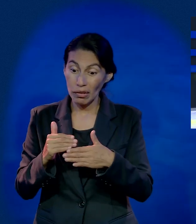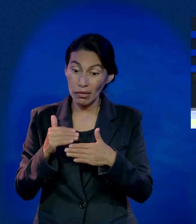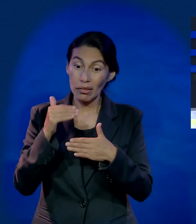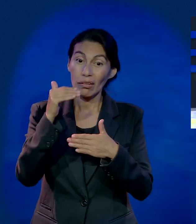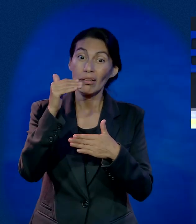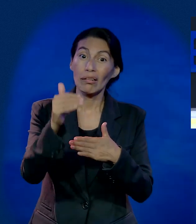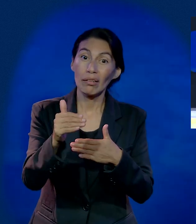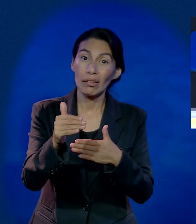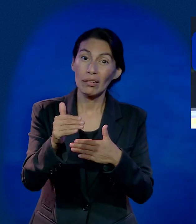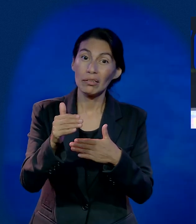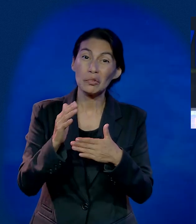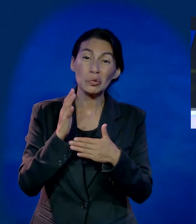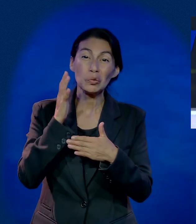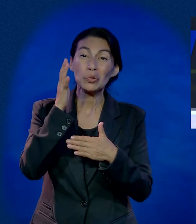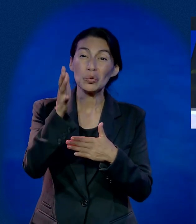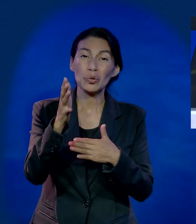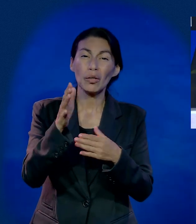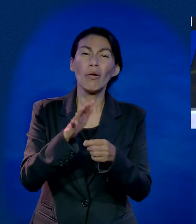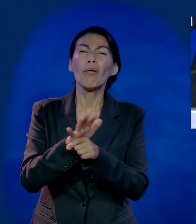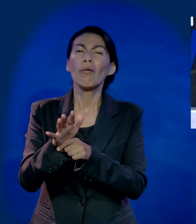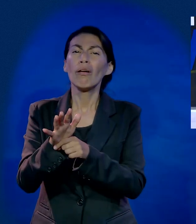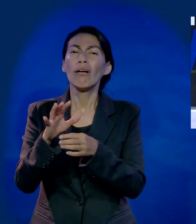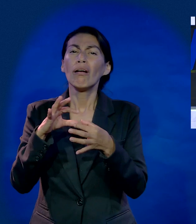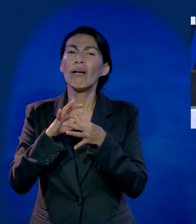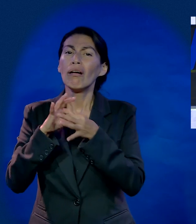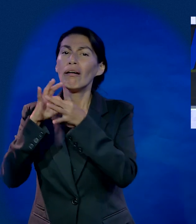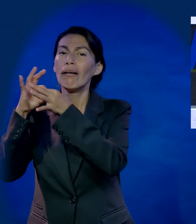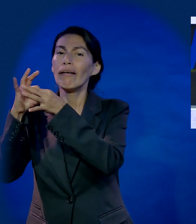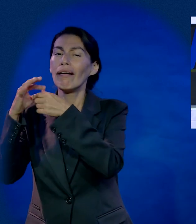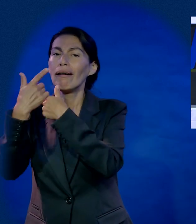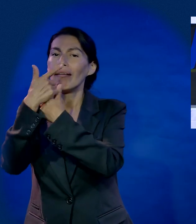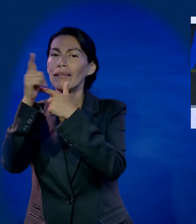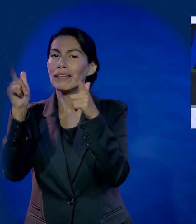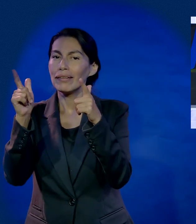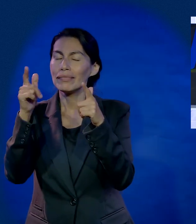pero sé cuál quiere Dios que sea tu historia ahora.